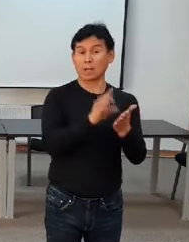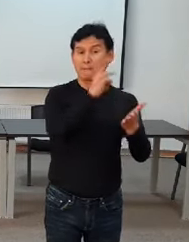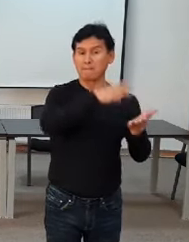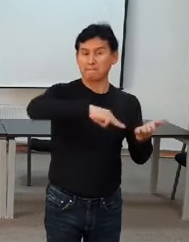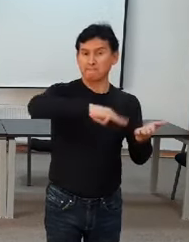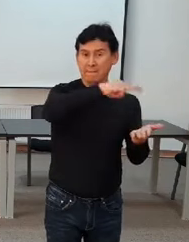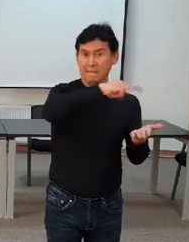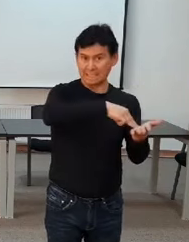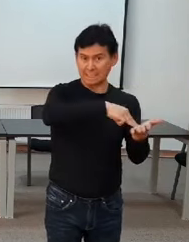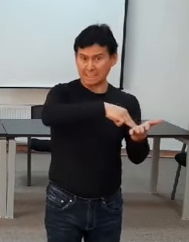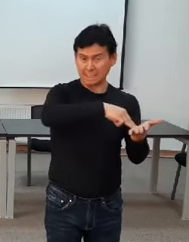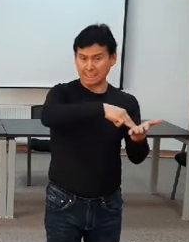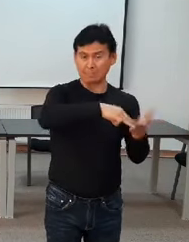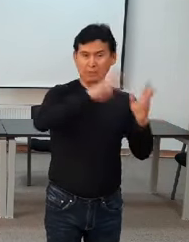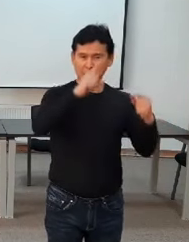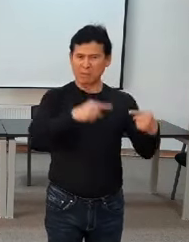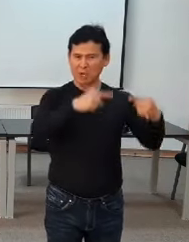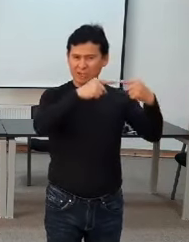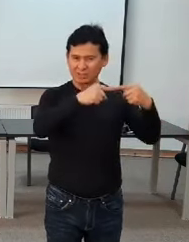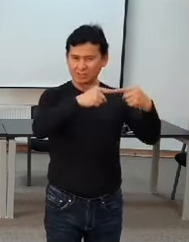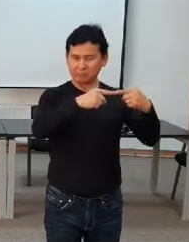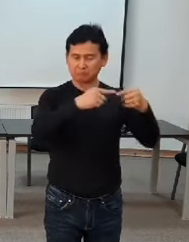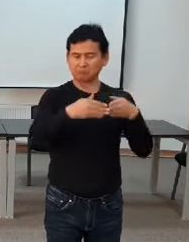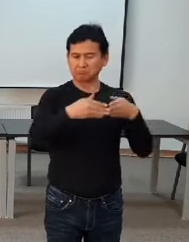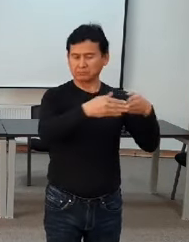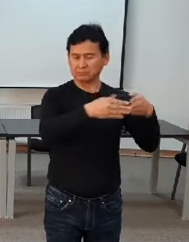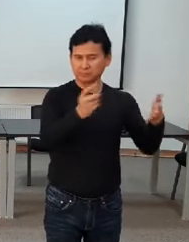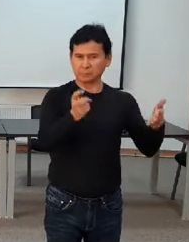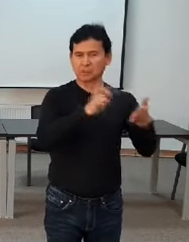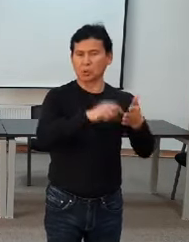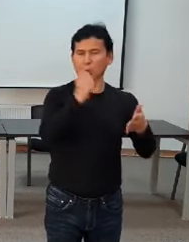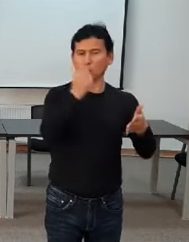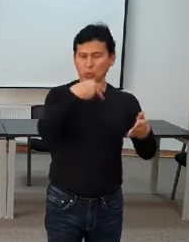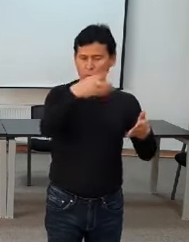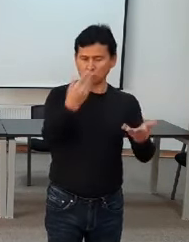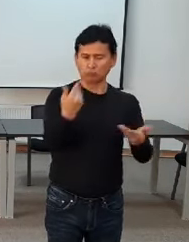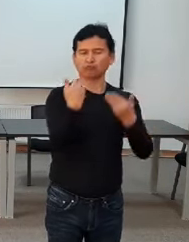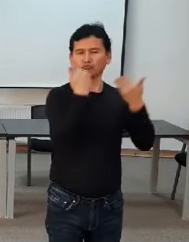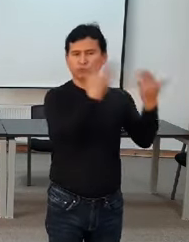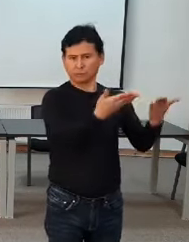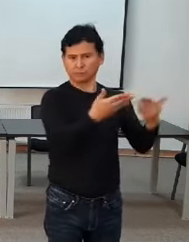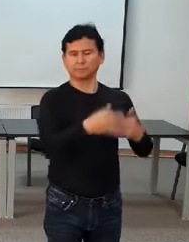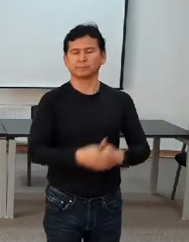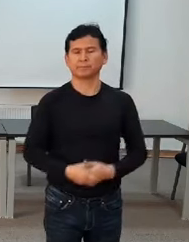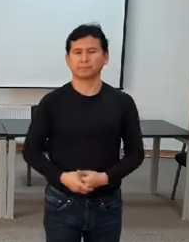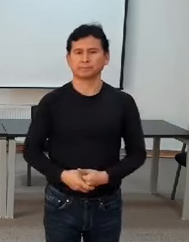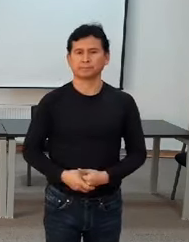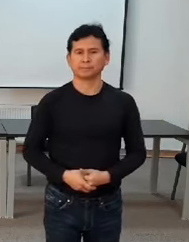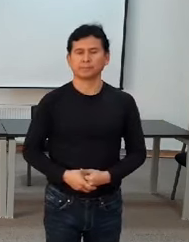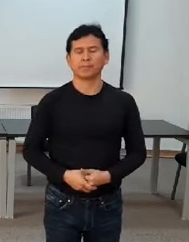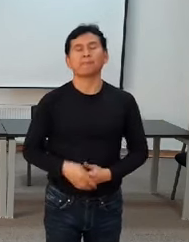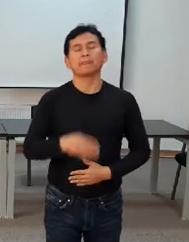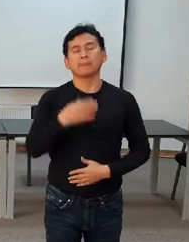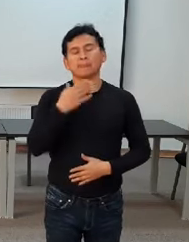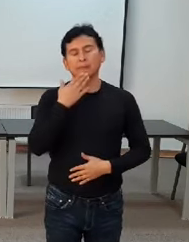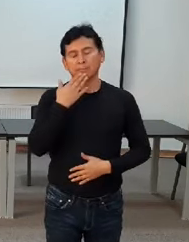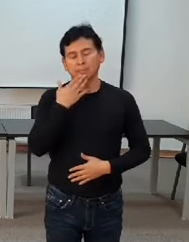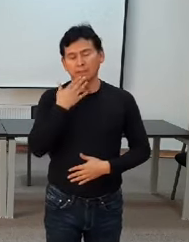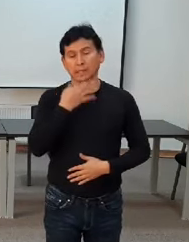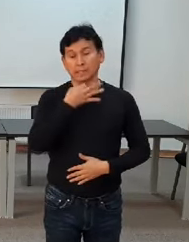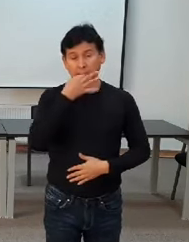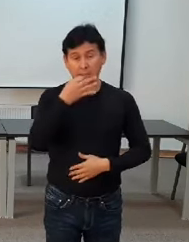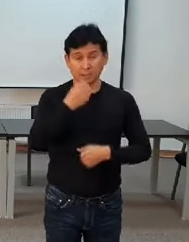que por tema de conectividad lo vamos a hacer a contar del 1 de junio y con eso estamos finalizando. Destacar, cierto, el trabajo que se ha